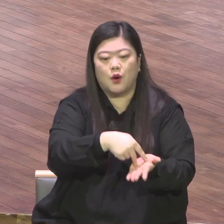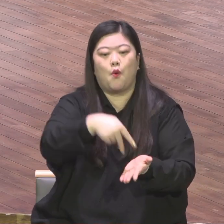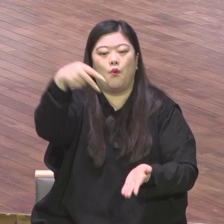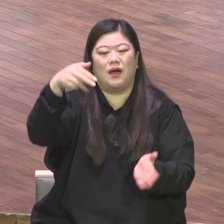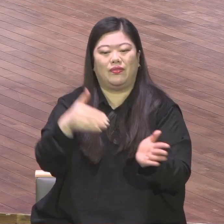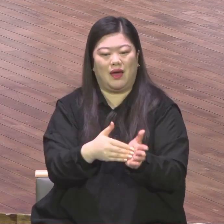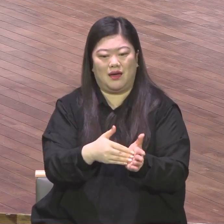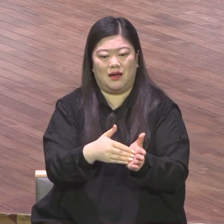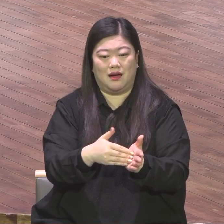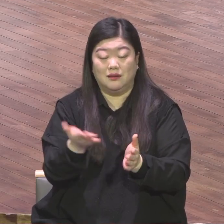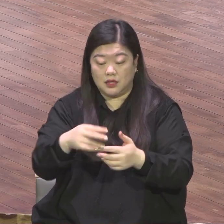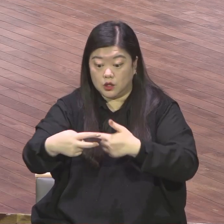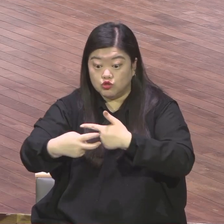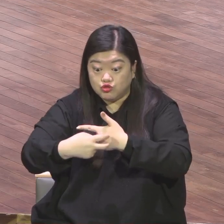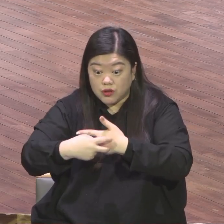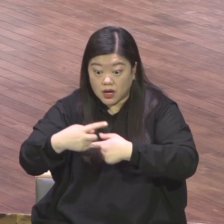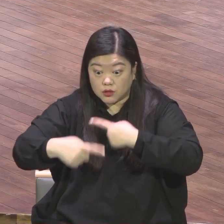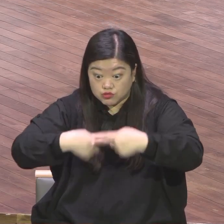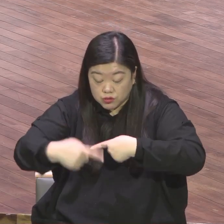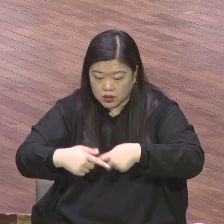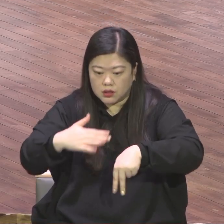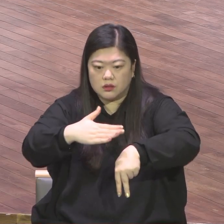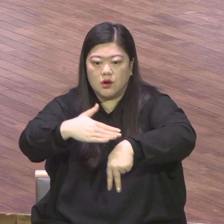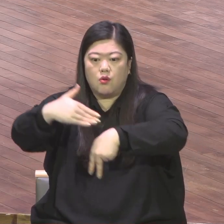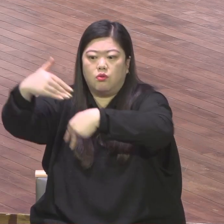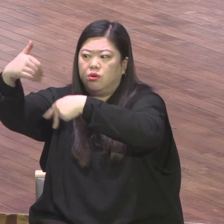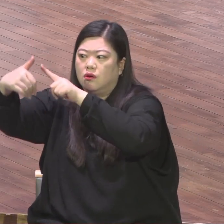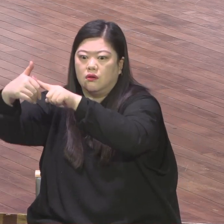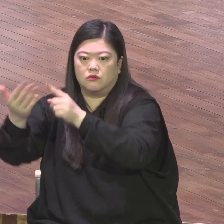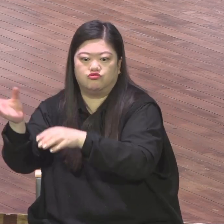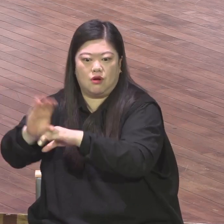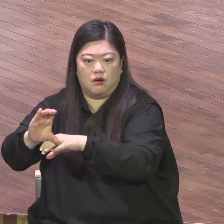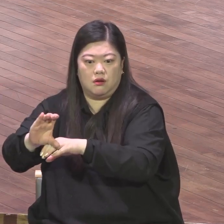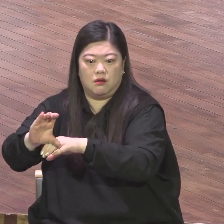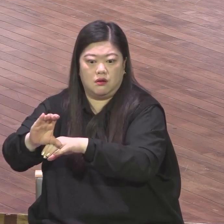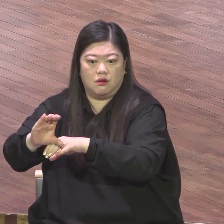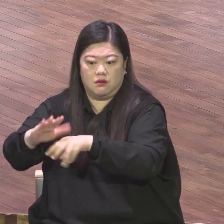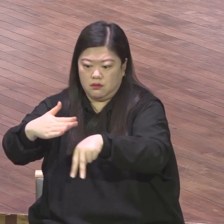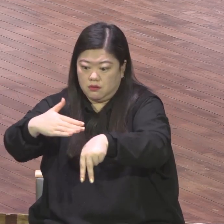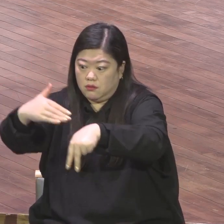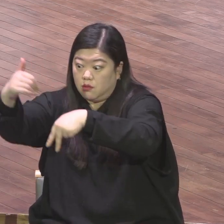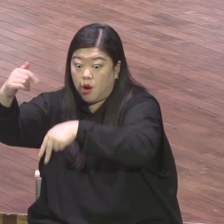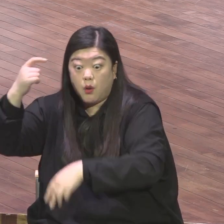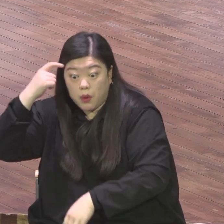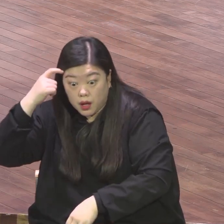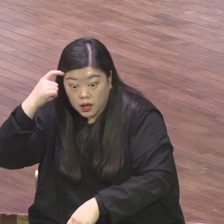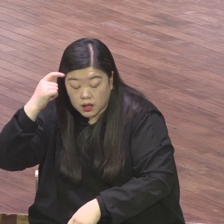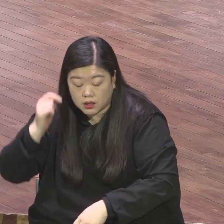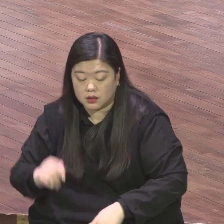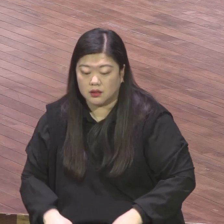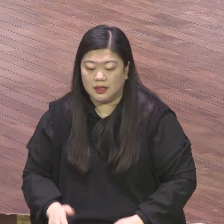이 대속과 부활, 성천까지 싹 다 모든 여정이